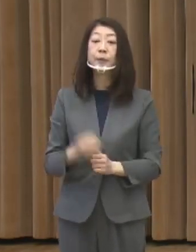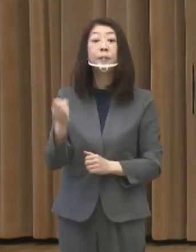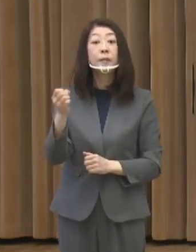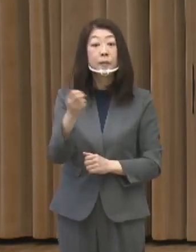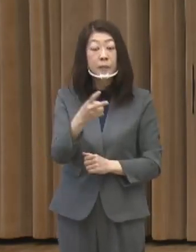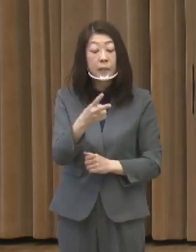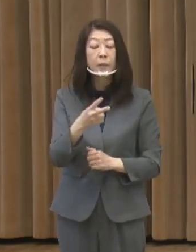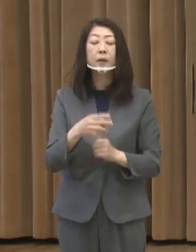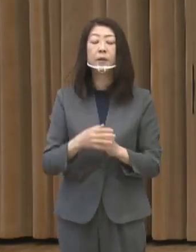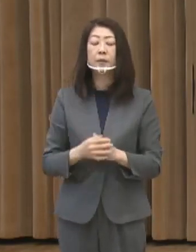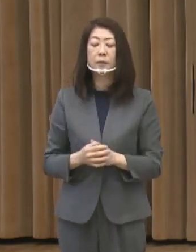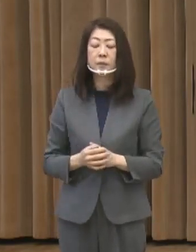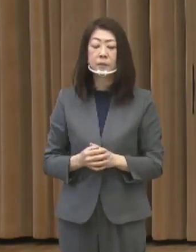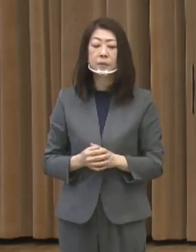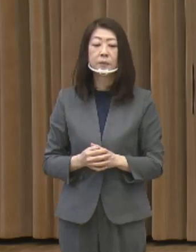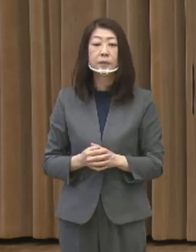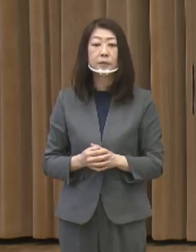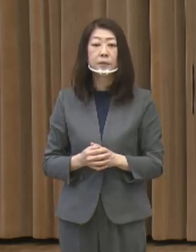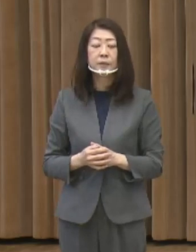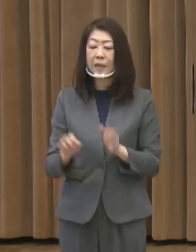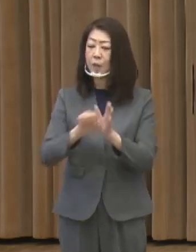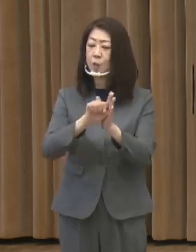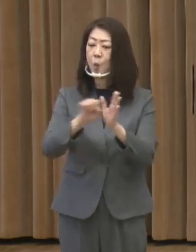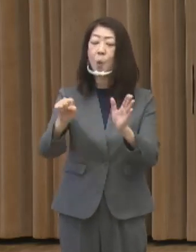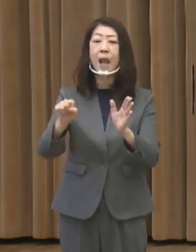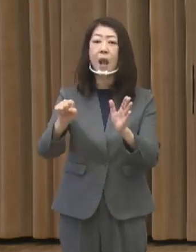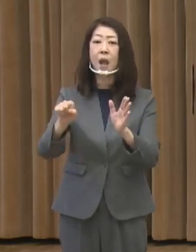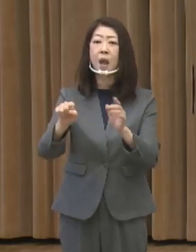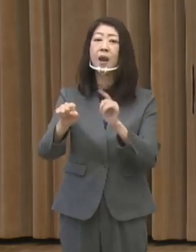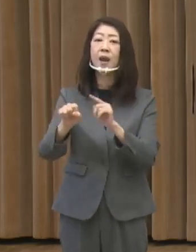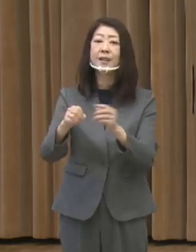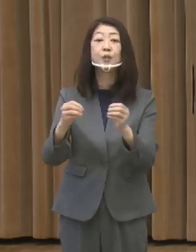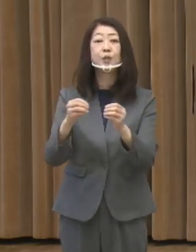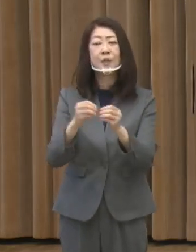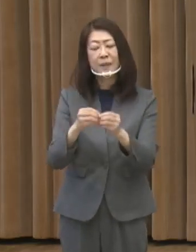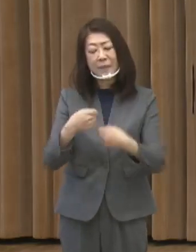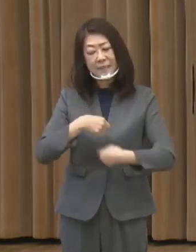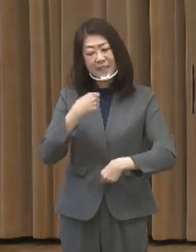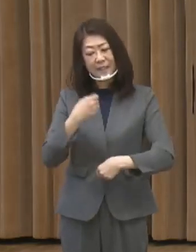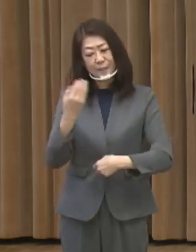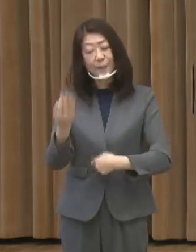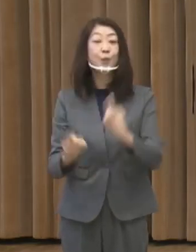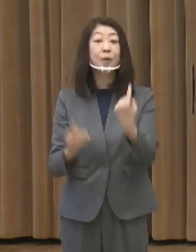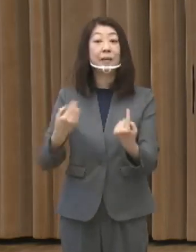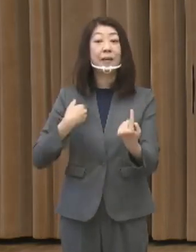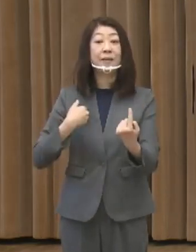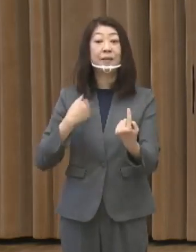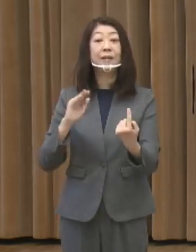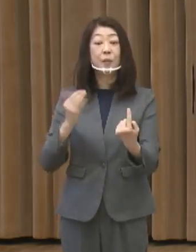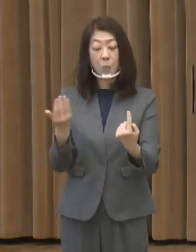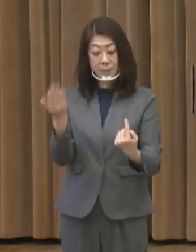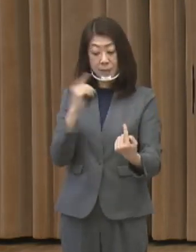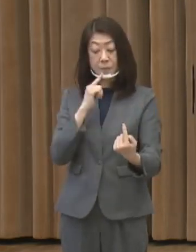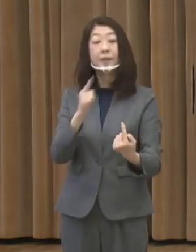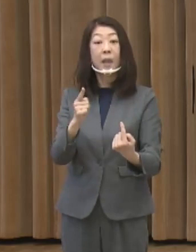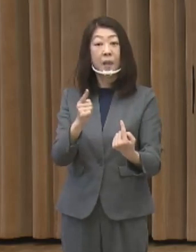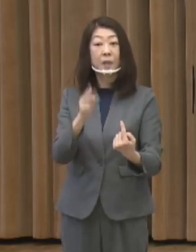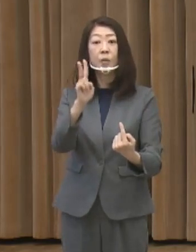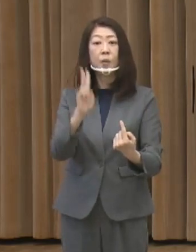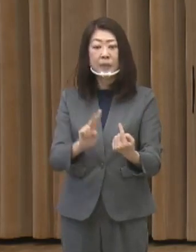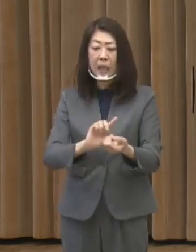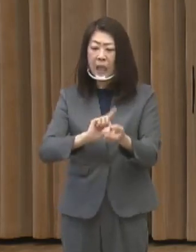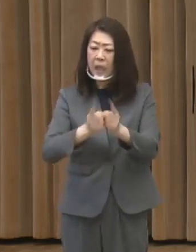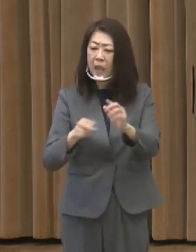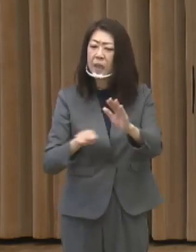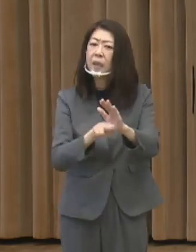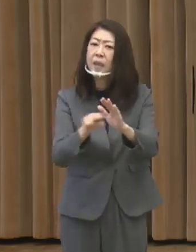お効果についてということと正確かどうか分かりませんけれども、先ほど申し上げたとおり変異株への